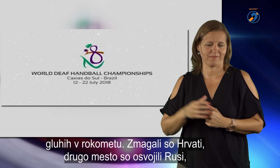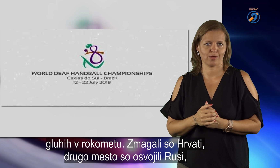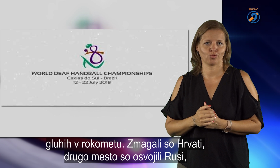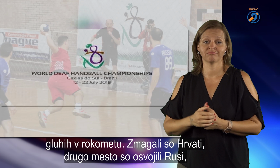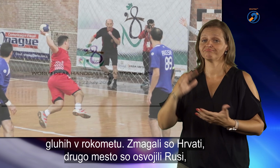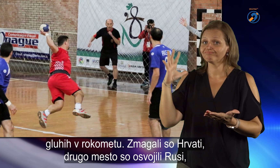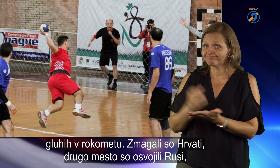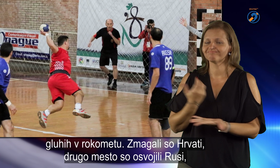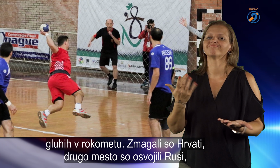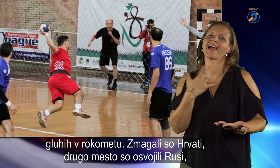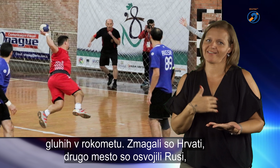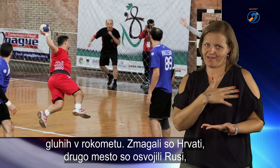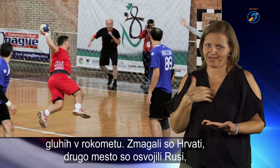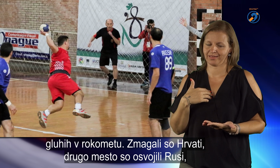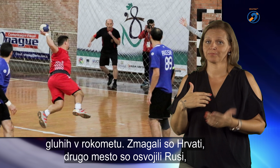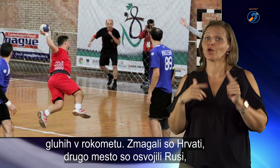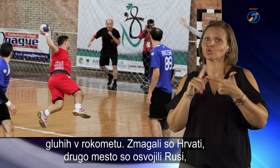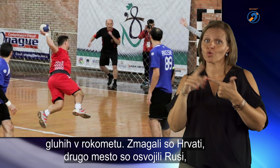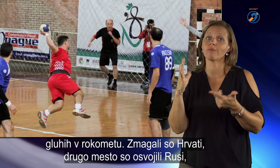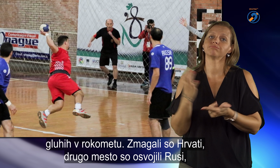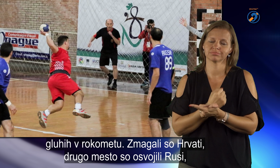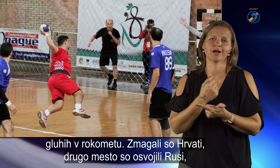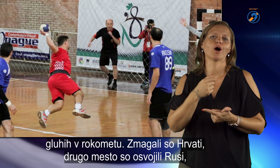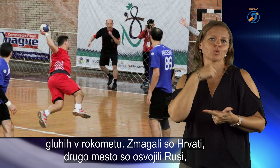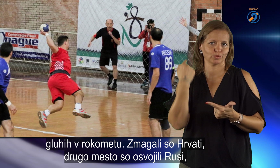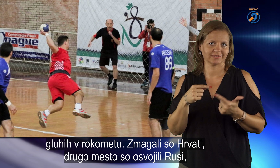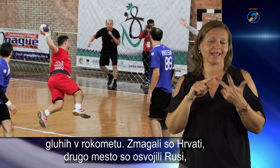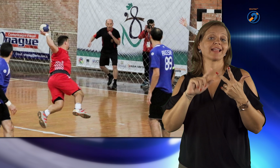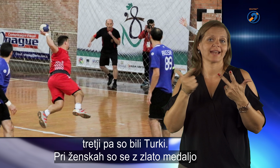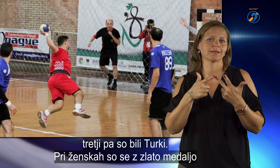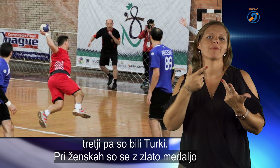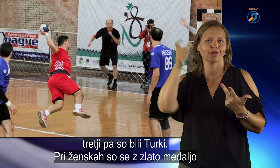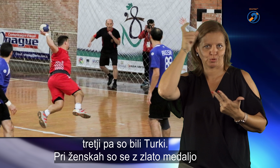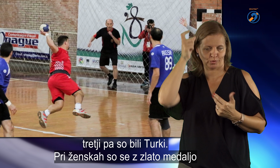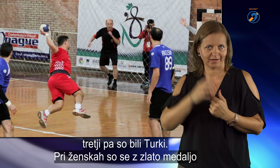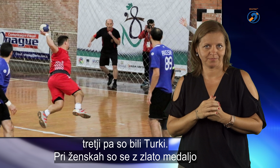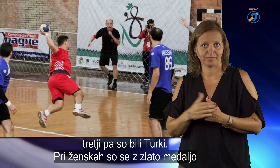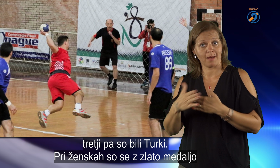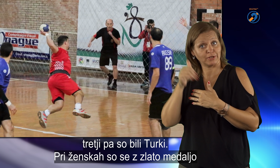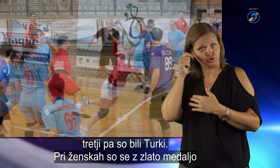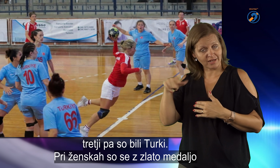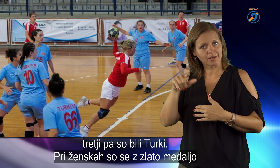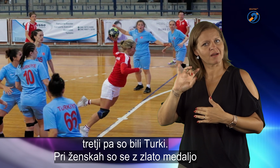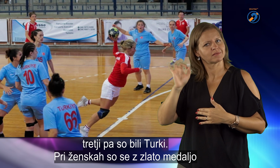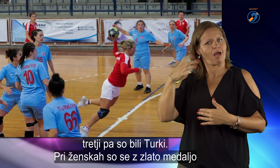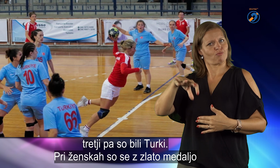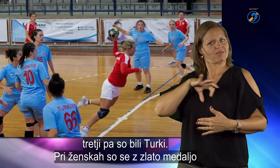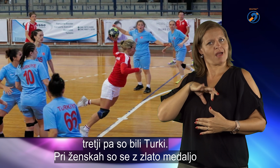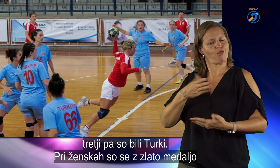Zmagali so Hrvati, drugo mesto so osvojili Rusi, tretji pa so bili Turki. Pri ženskah so se zlato medaljo okitile Danke